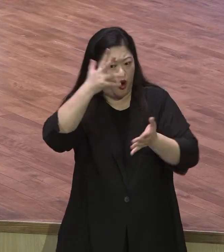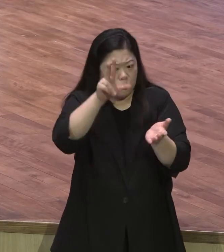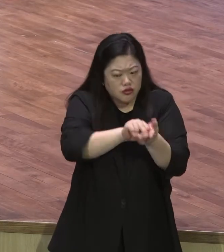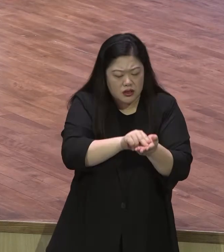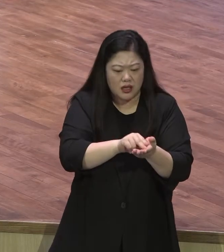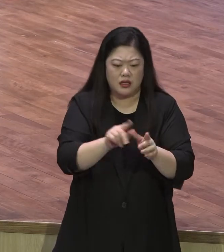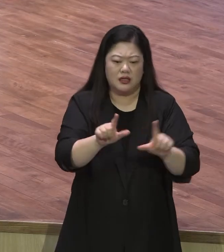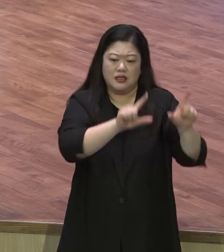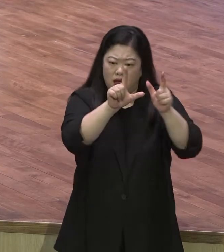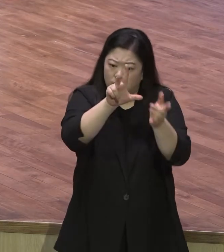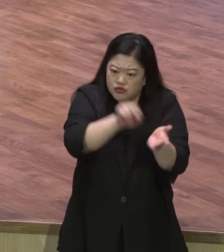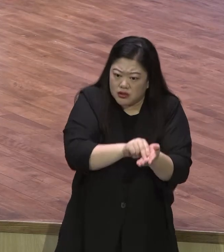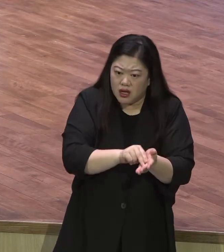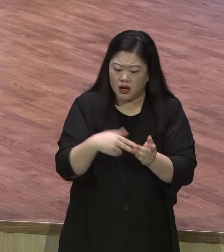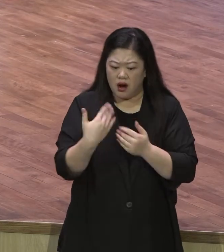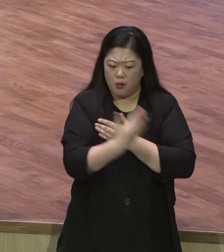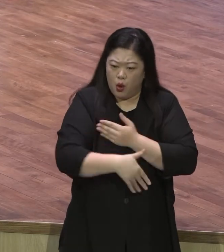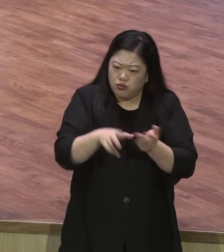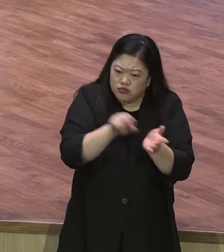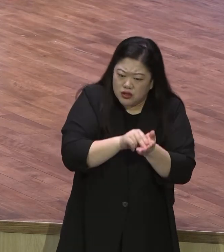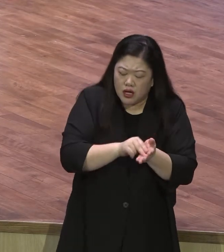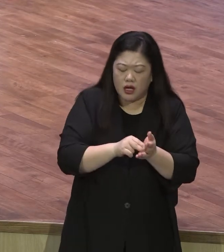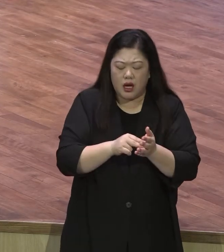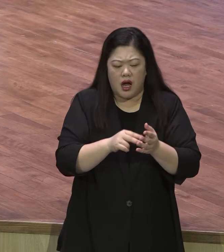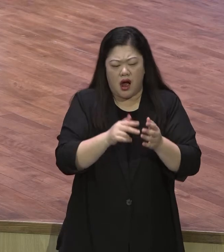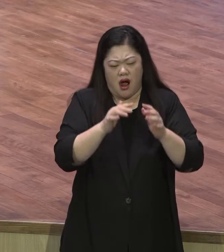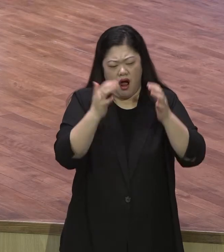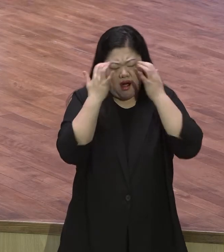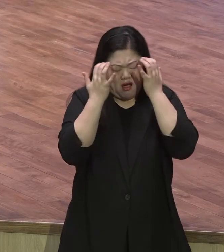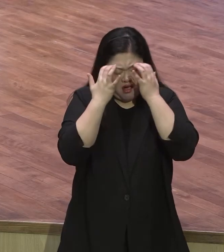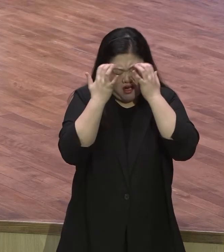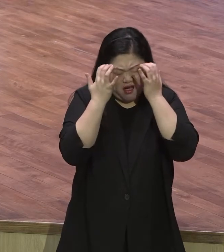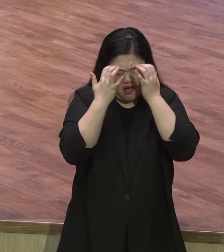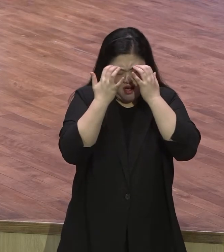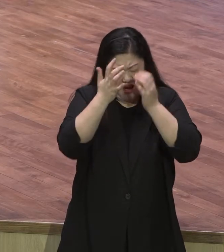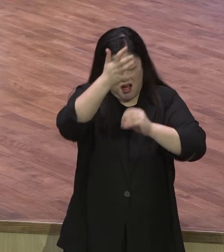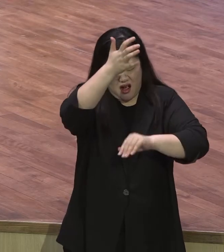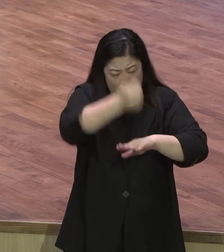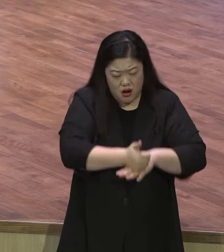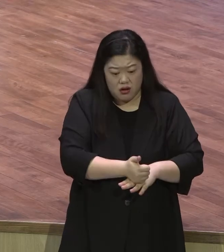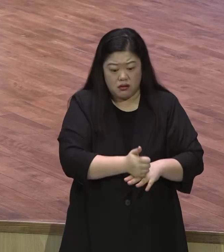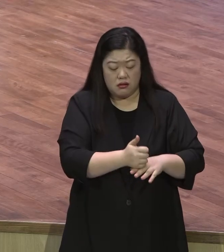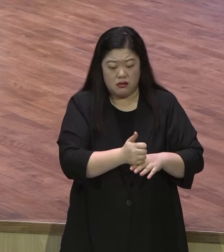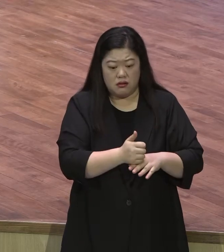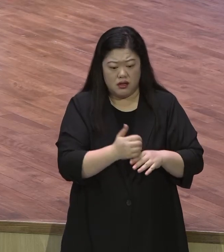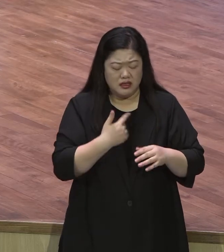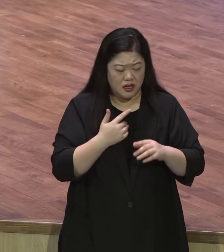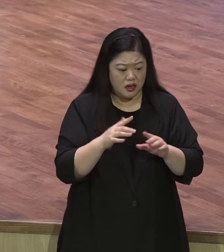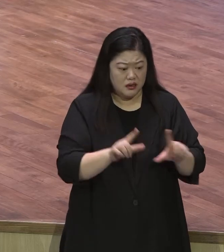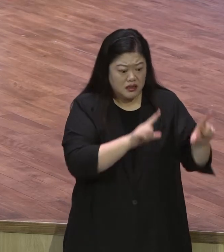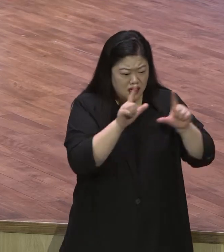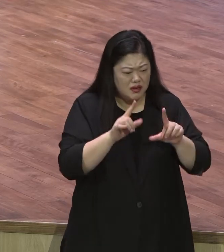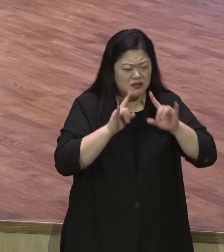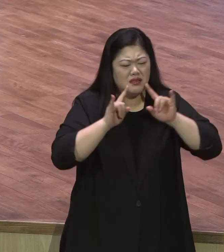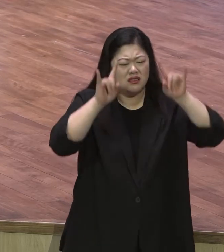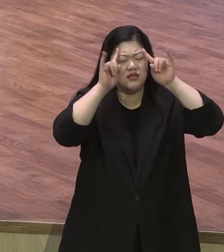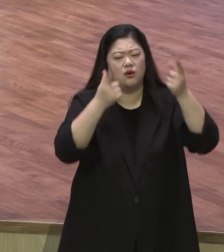생활 문제 모든 고통을 받다가 어떻게 어떻게 해요? 이 세상에 지옥같이 살다가 지옥 가요.